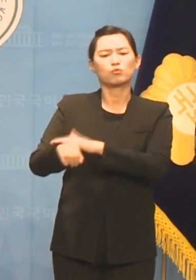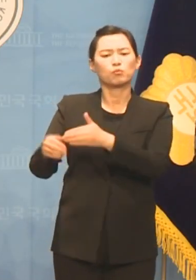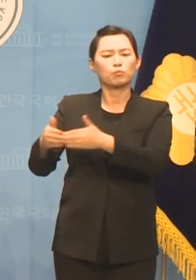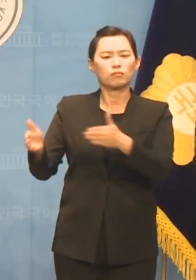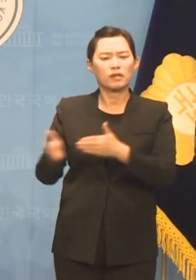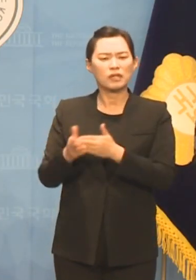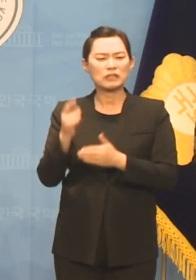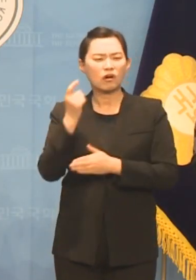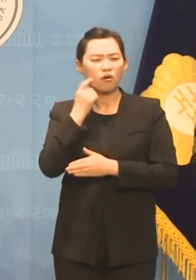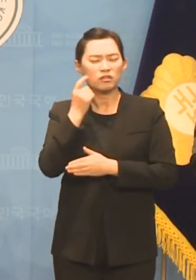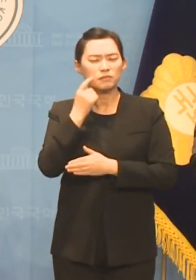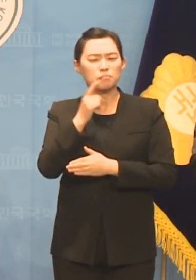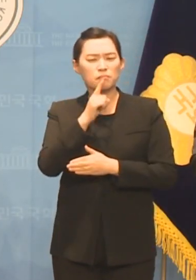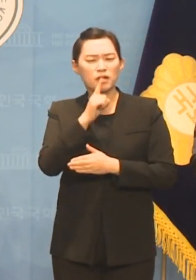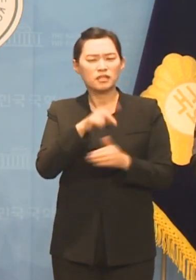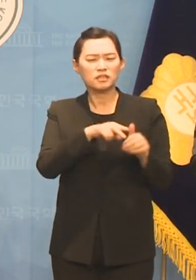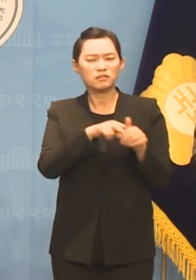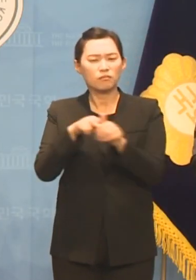허위 정보를